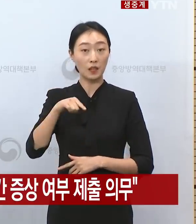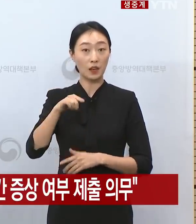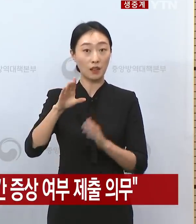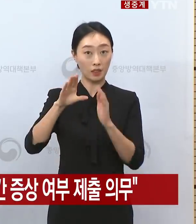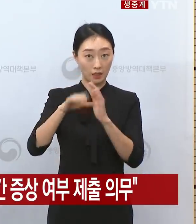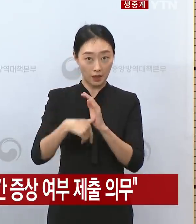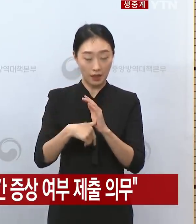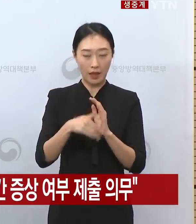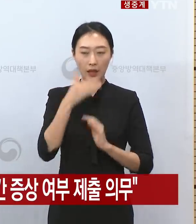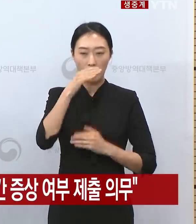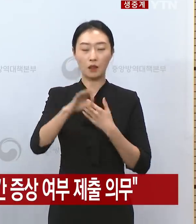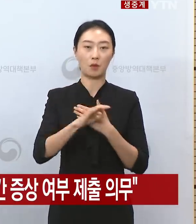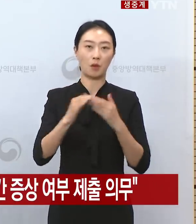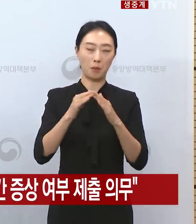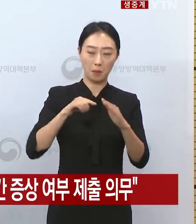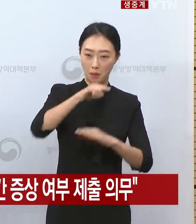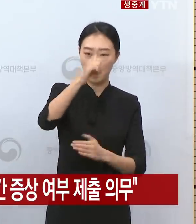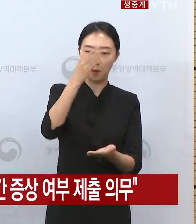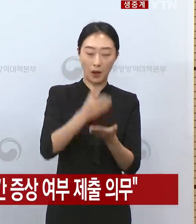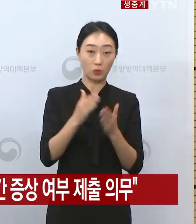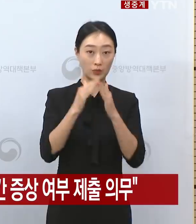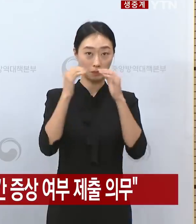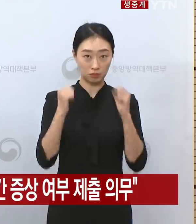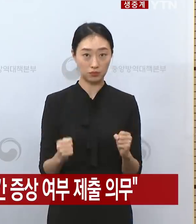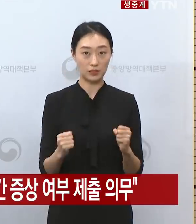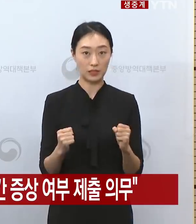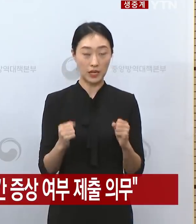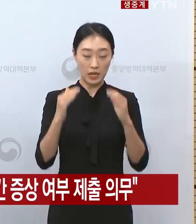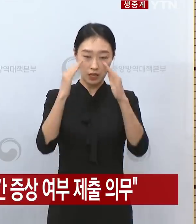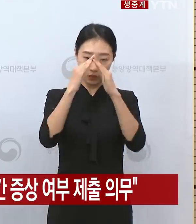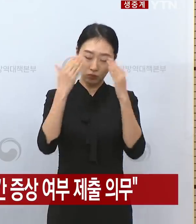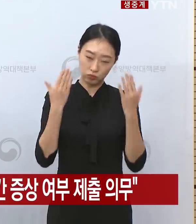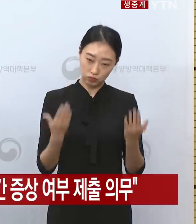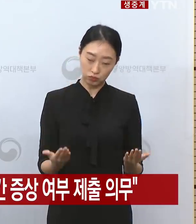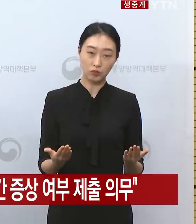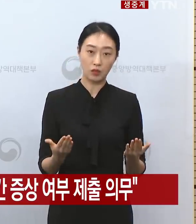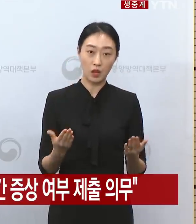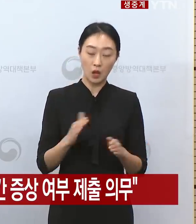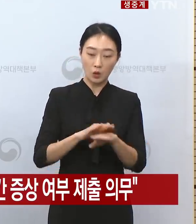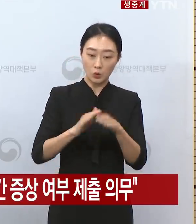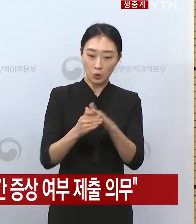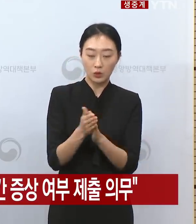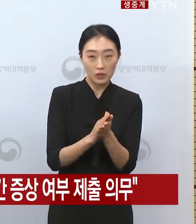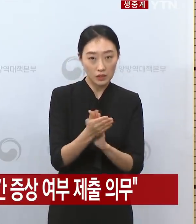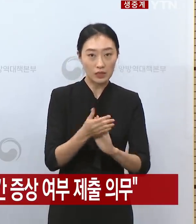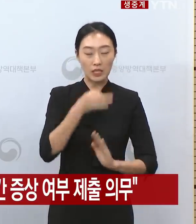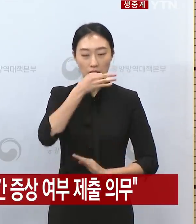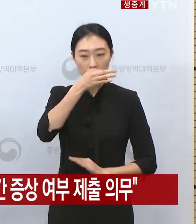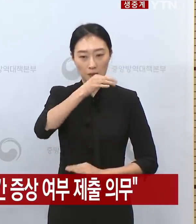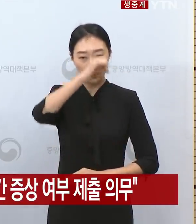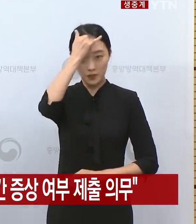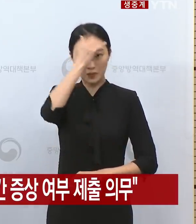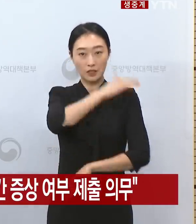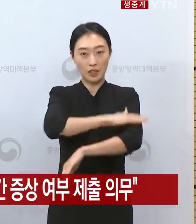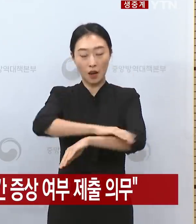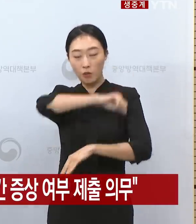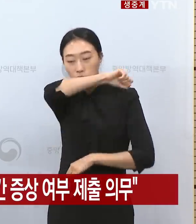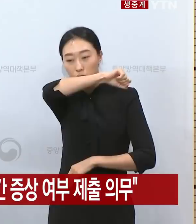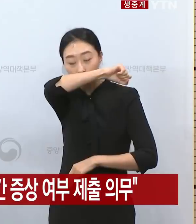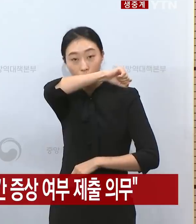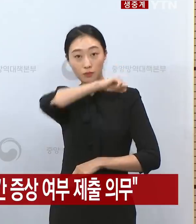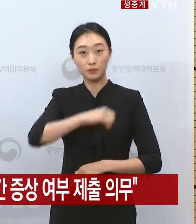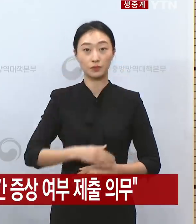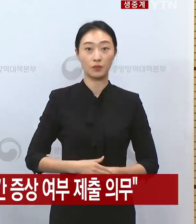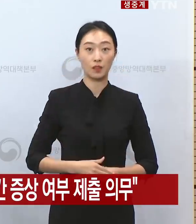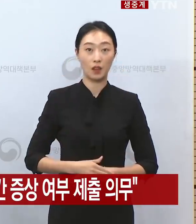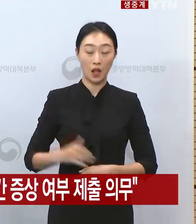경우 가급적 외부 활동을 자제하고 집에서 머물면서 손 씻기 및 기침 예절을 준수하는 한편